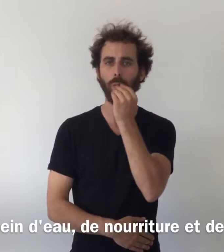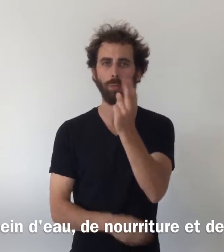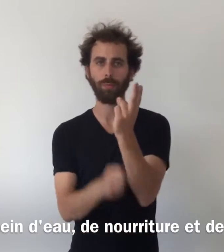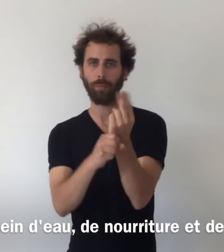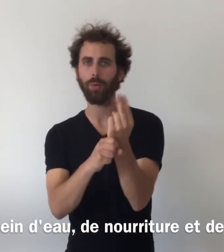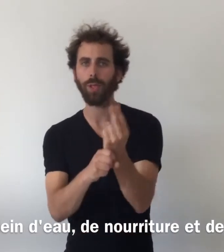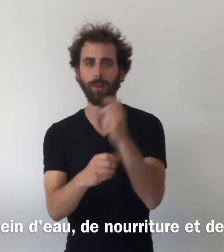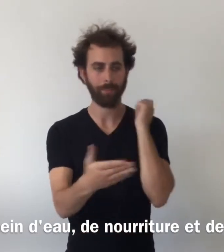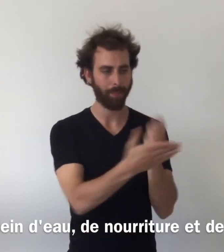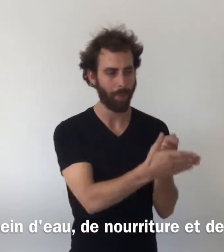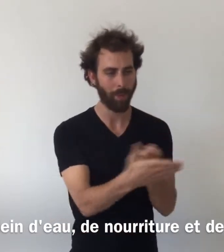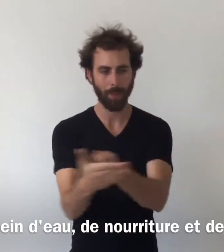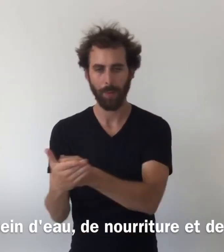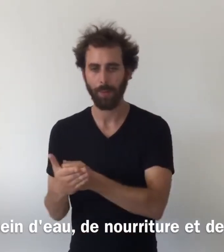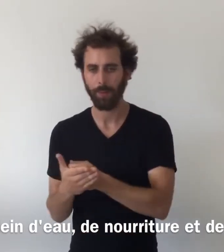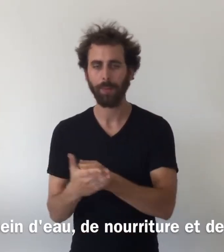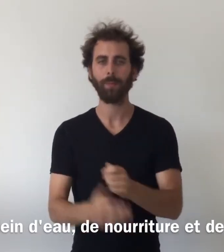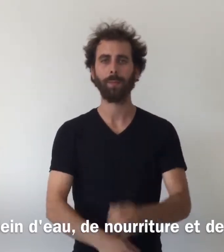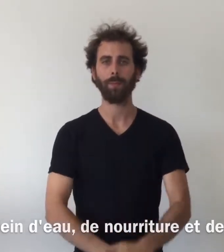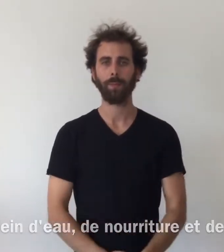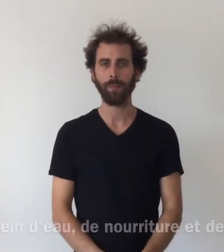Faire le plein d'eau, de nourriture et de bougies.